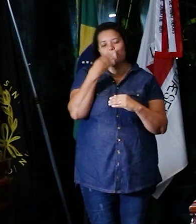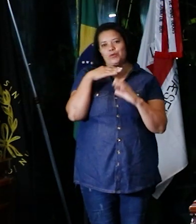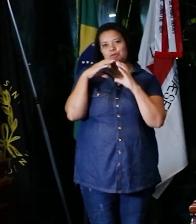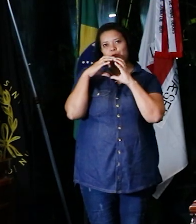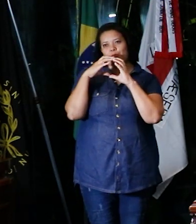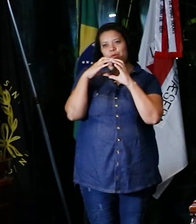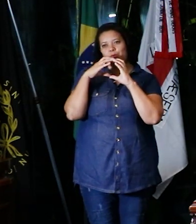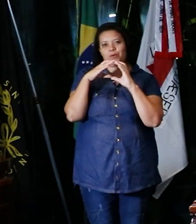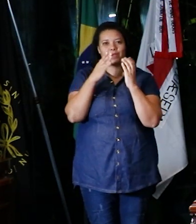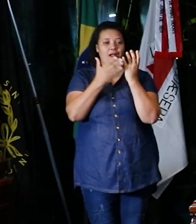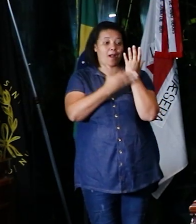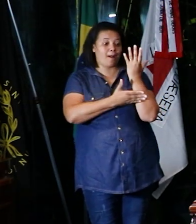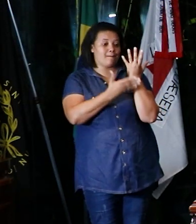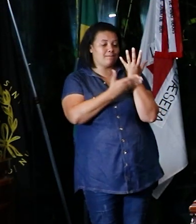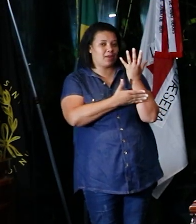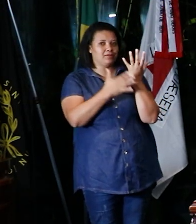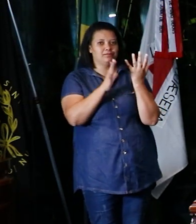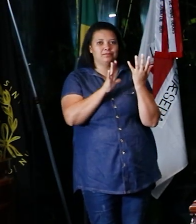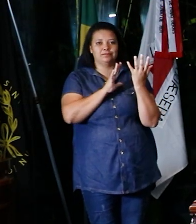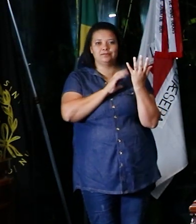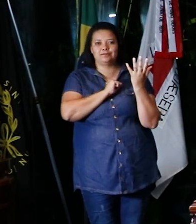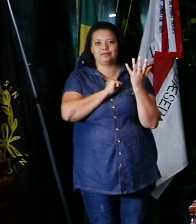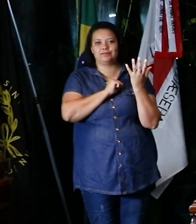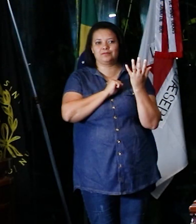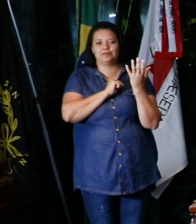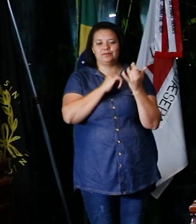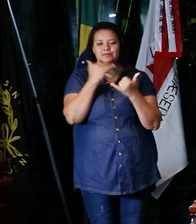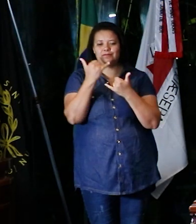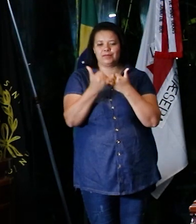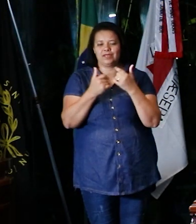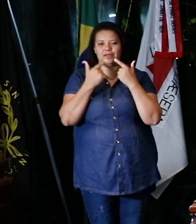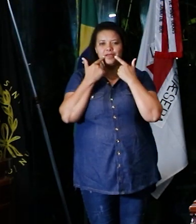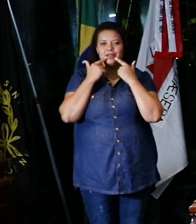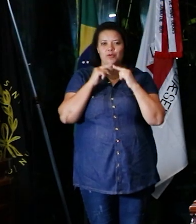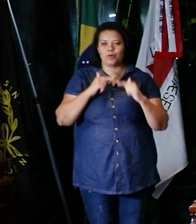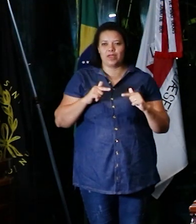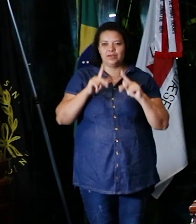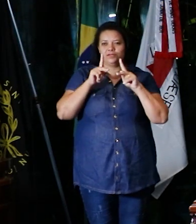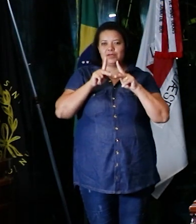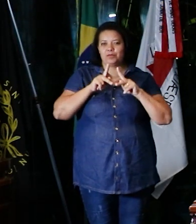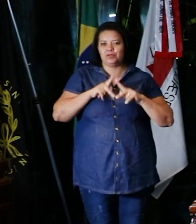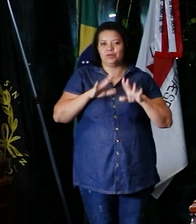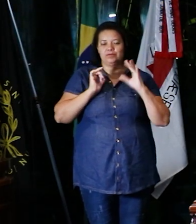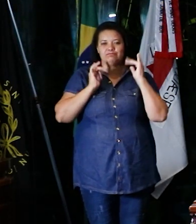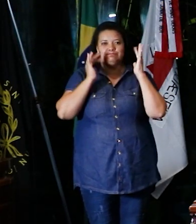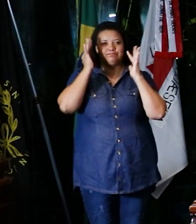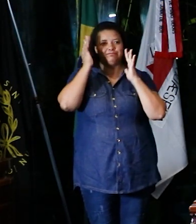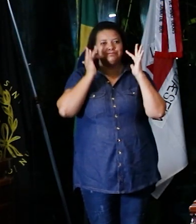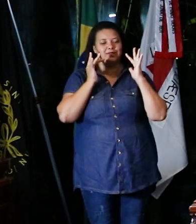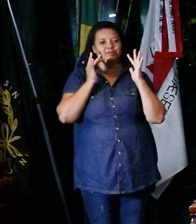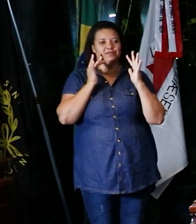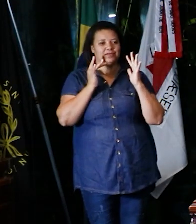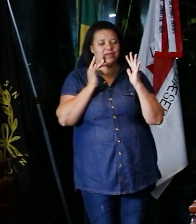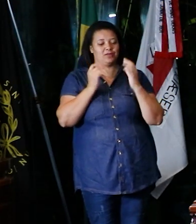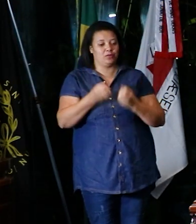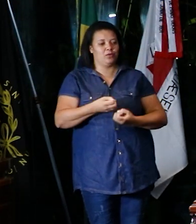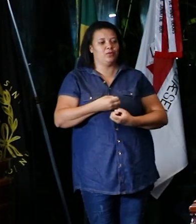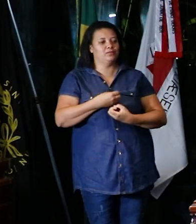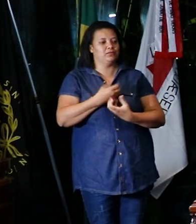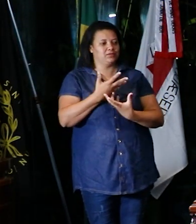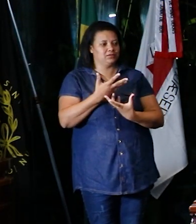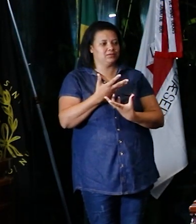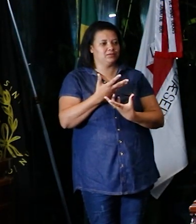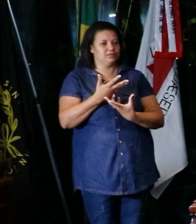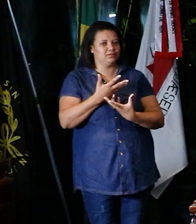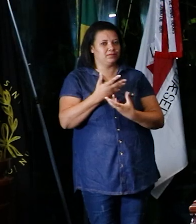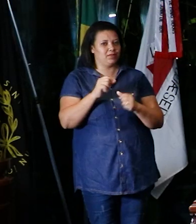meu abacaxi querido, brincando com a linguagem dos apaixonados. E os poemas que ele fez